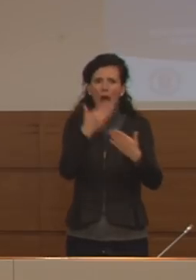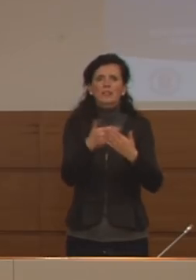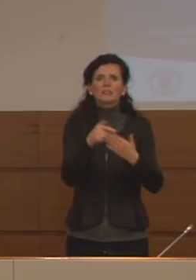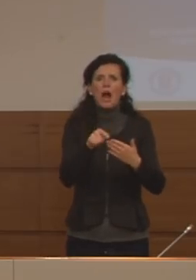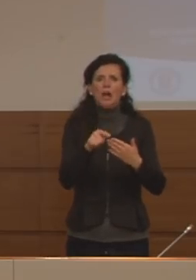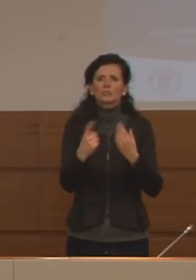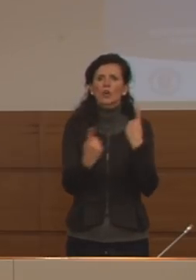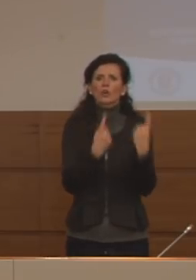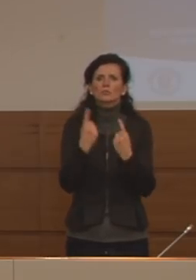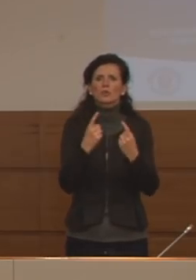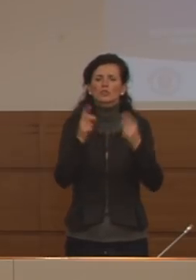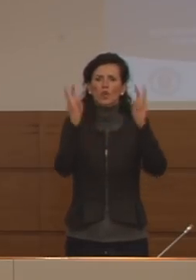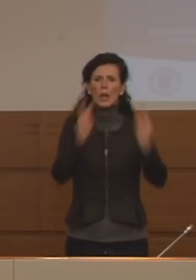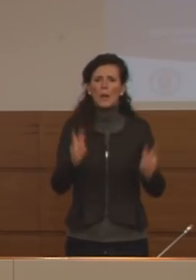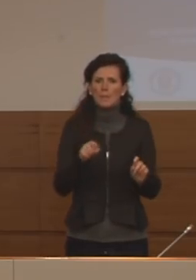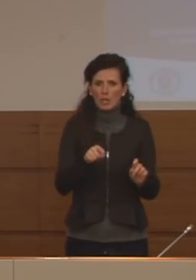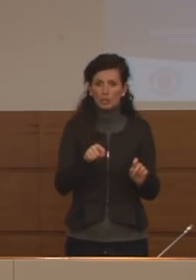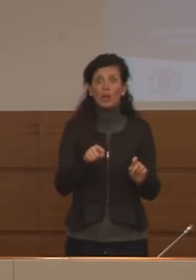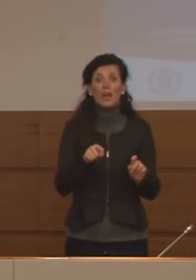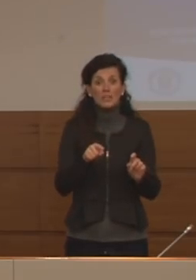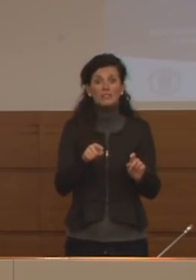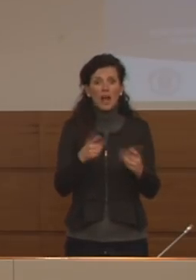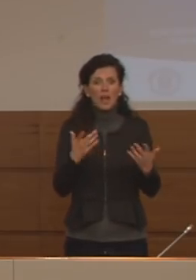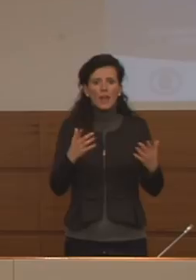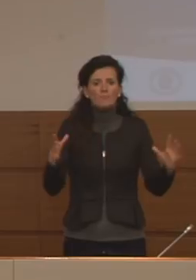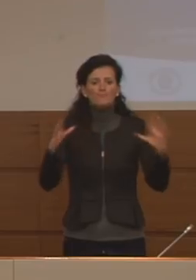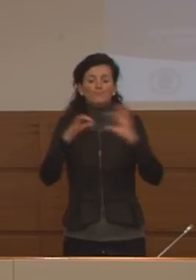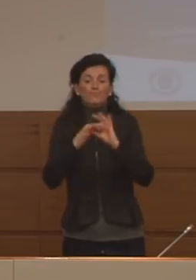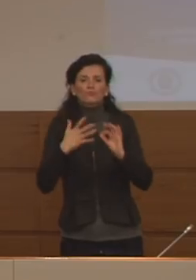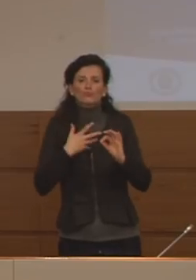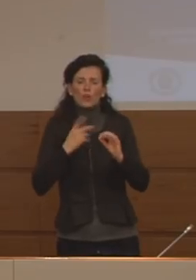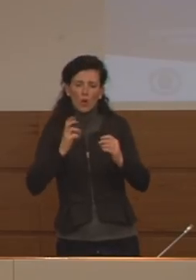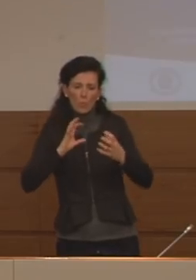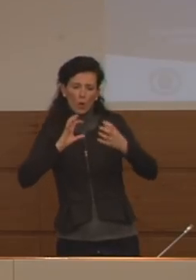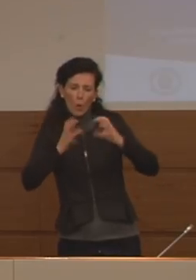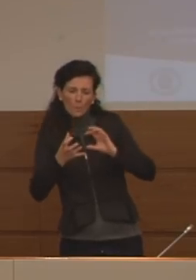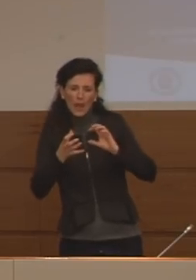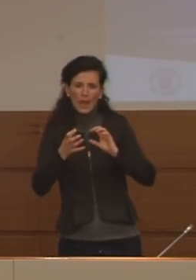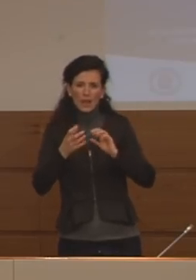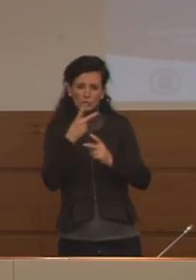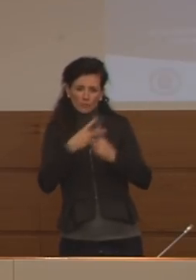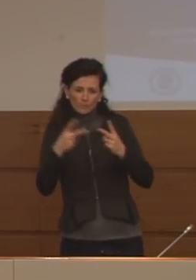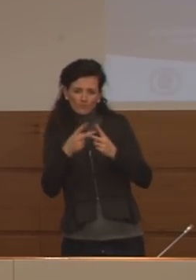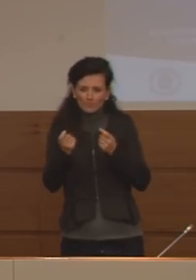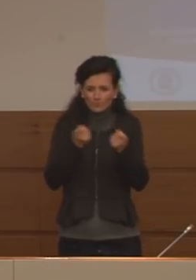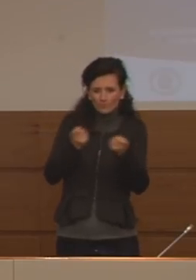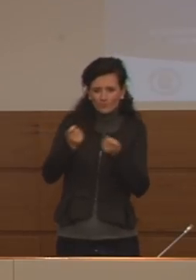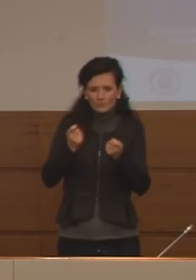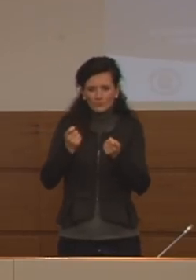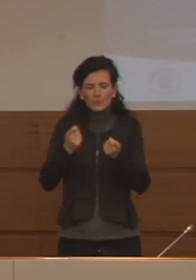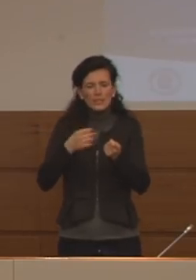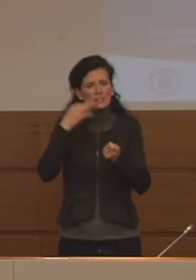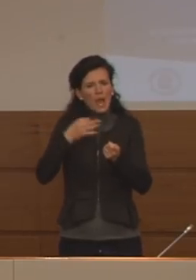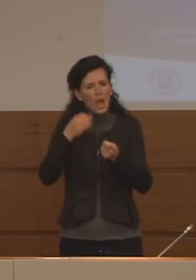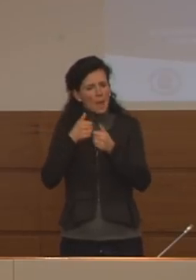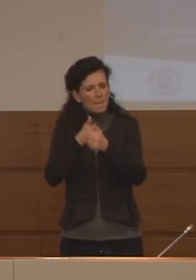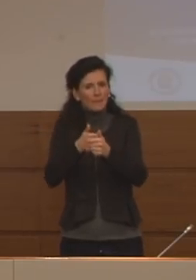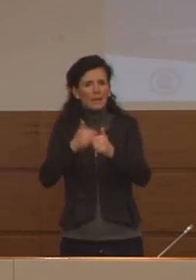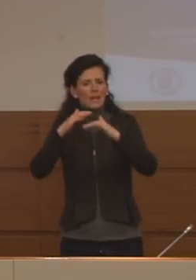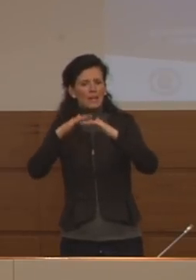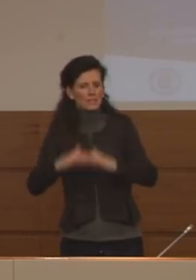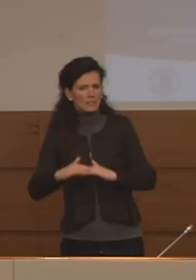creato anche complessità da gestire per garantire la salute e sicurezza e i modelli